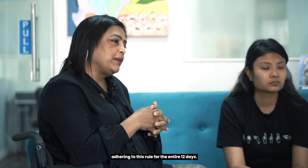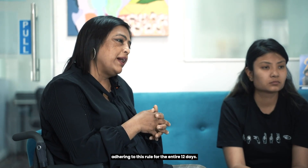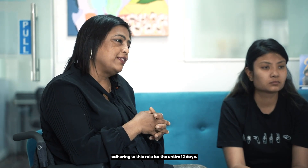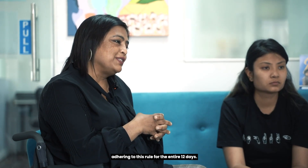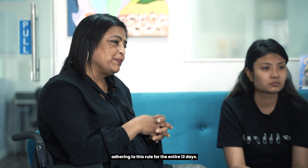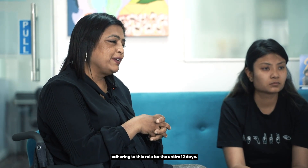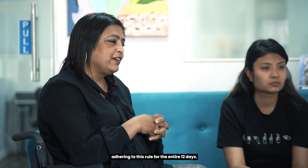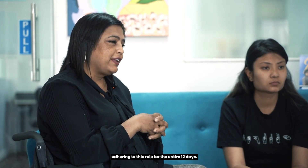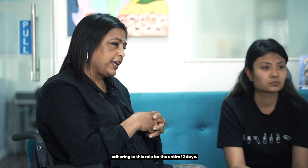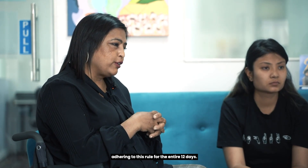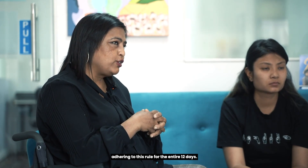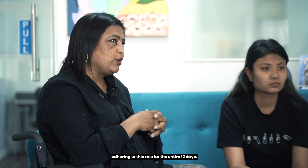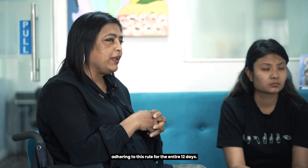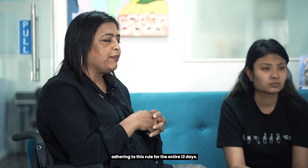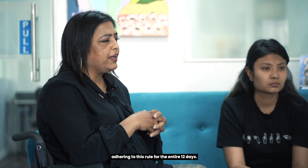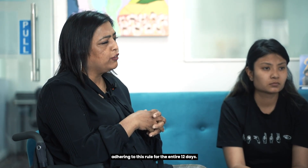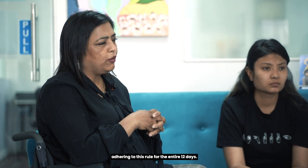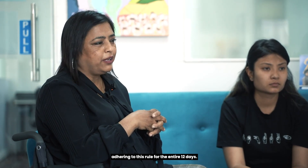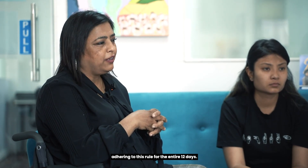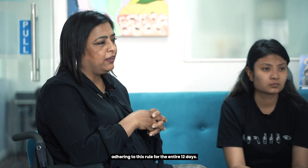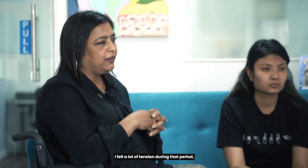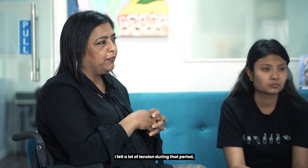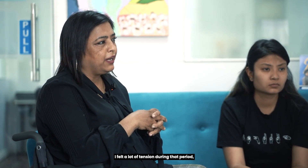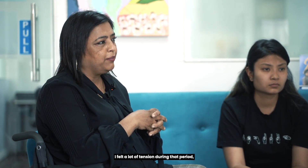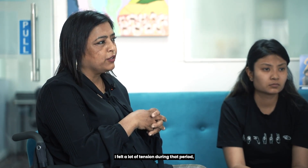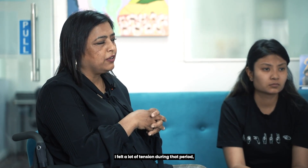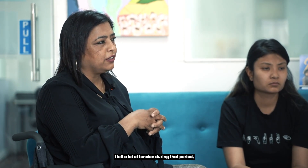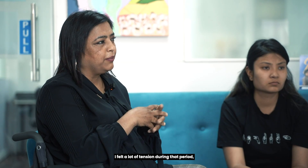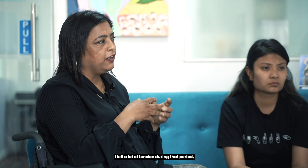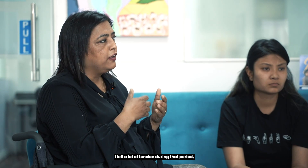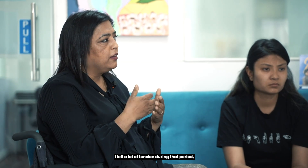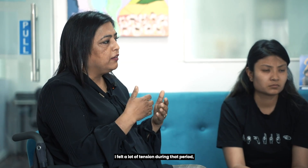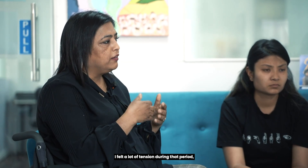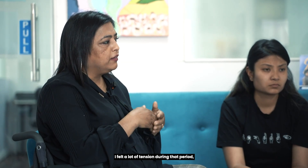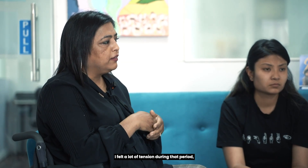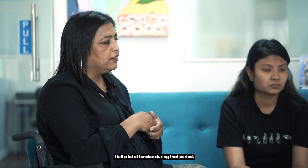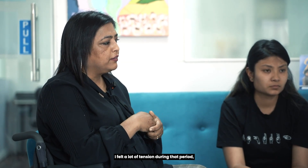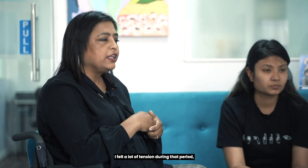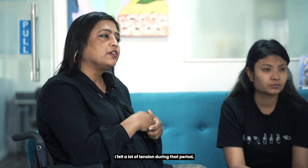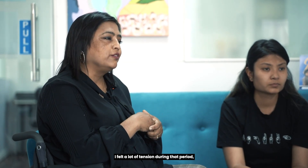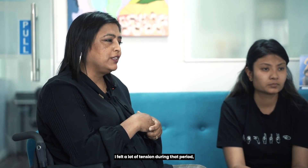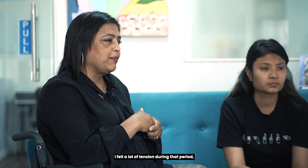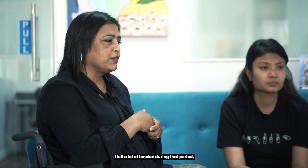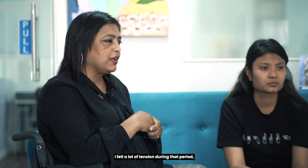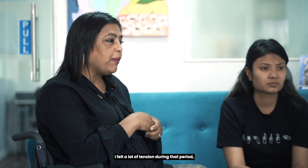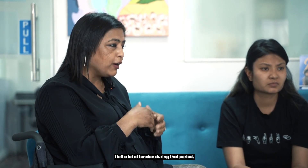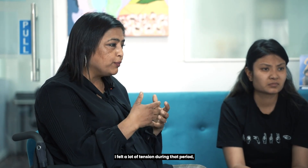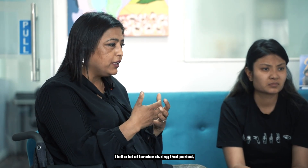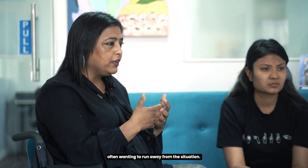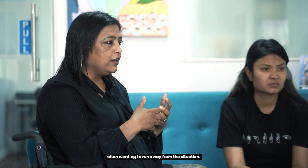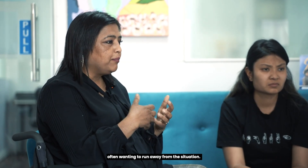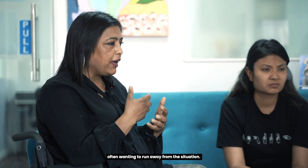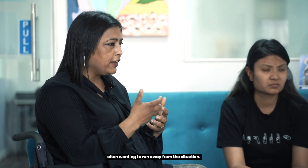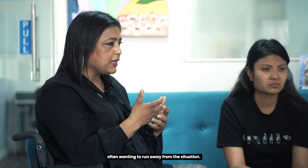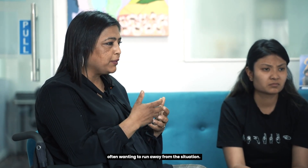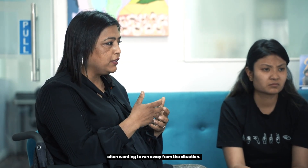त्यस्तो गरेर मलाई 12 दिनसम्म राखेको थिएँ त्यो बेलामा एकदमै मलाई म चाहिँ एकदमै टेन्सन हुन्थ्यो त्यहाँ बस्नलाई भागौँ